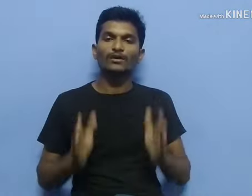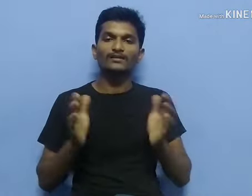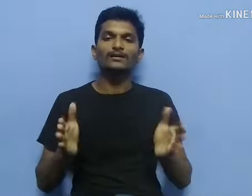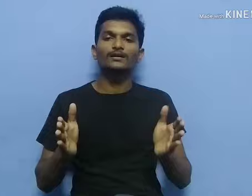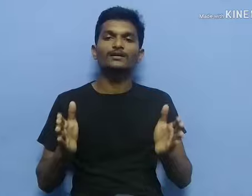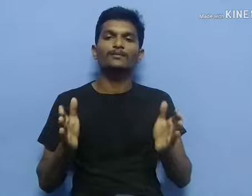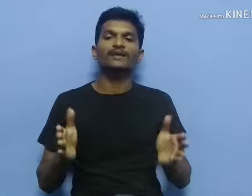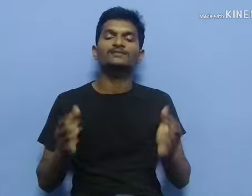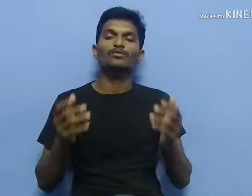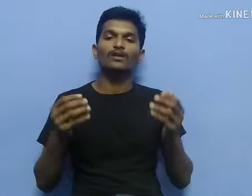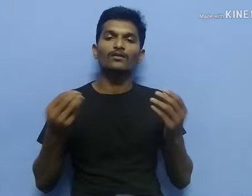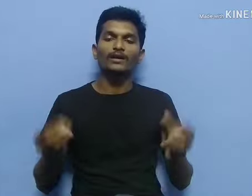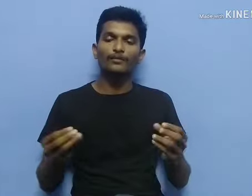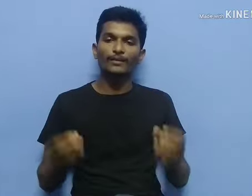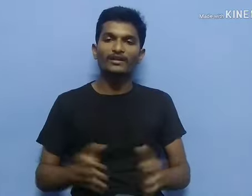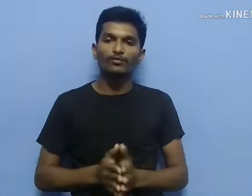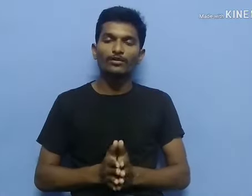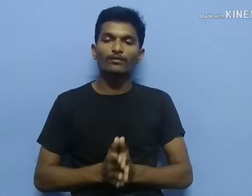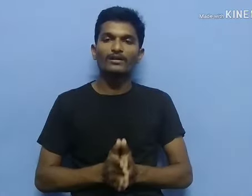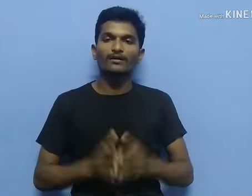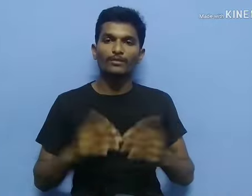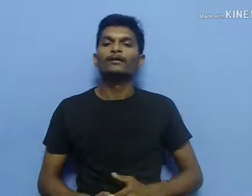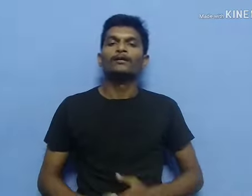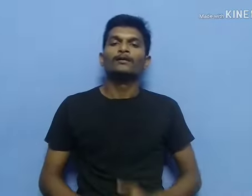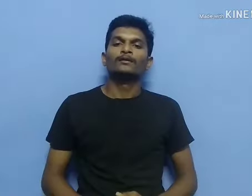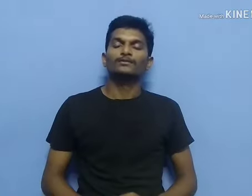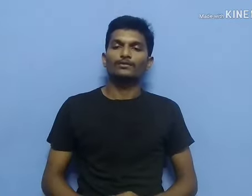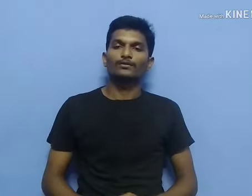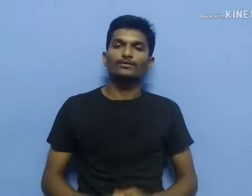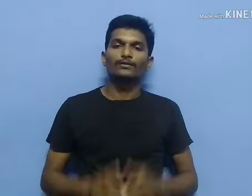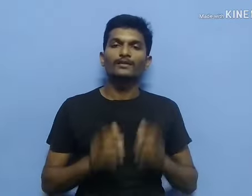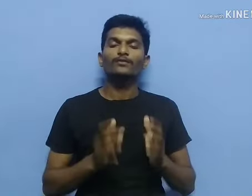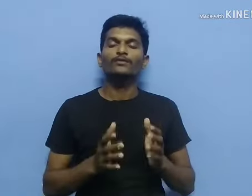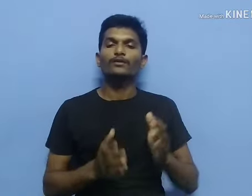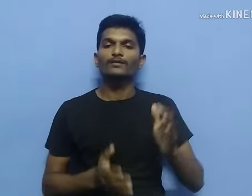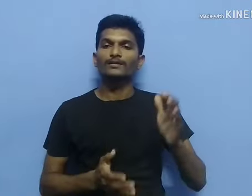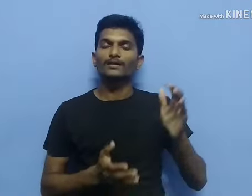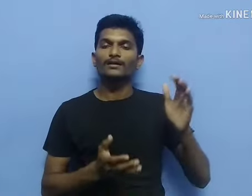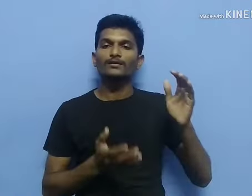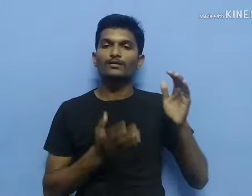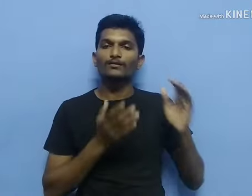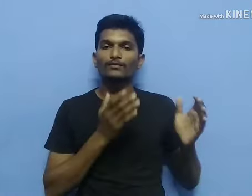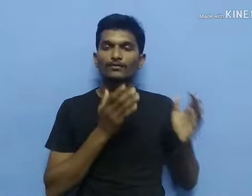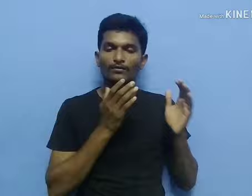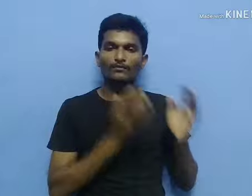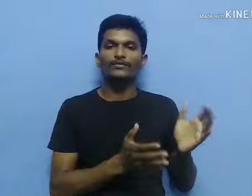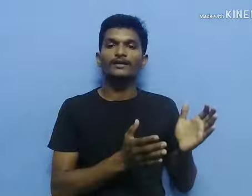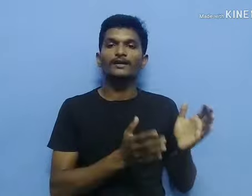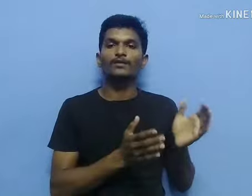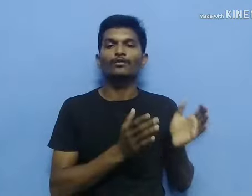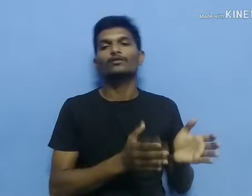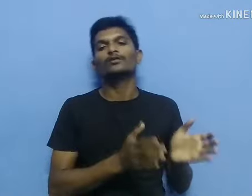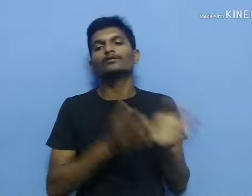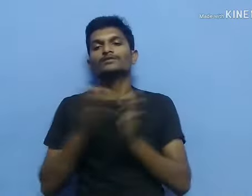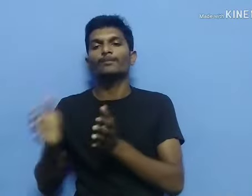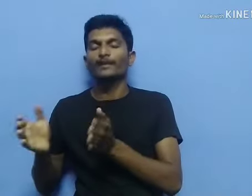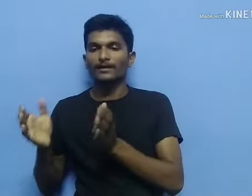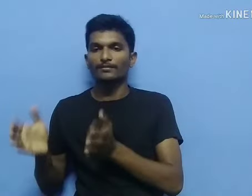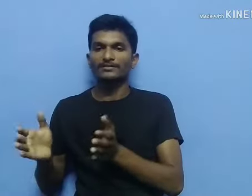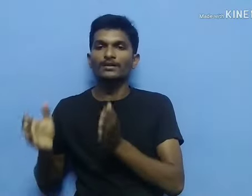அந்த மேக்சின் உங்களால வாங்கி படிக்க முடியும் அப்படின்னா படி. ஸோ இந்த வீடியோவில் பார்த்தீங்கன்னா ஃபிட்டாக இருக்க பொண்ணுங்களுக்கும் ஜப்பியாக இருக்க பசங்களும்,